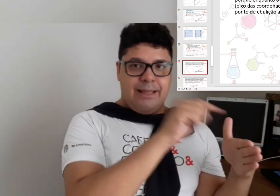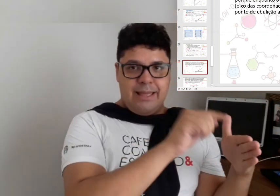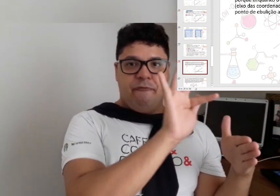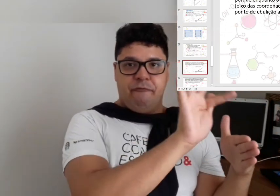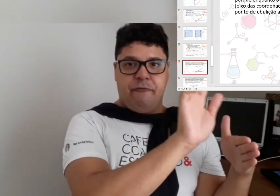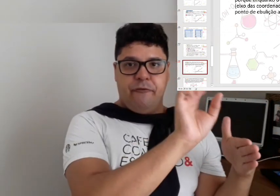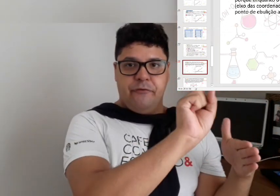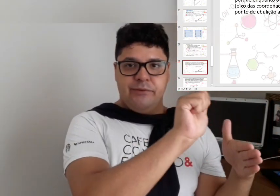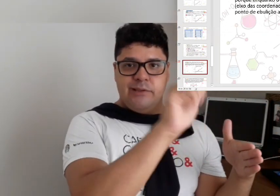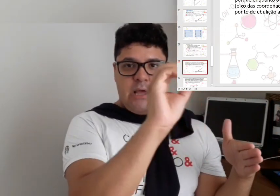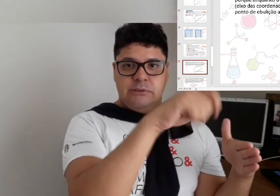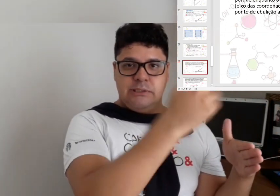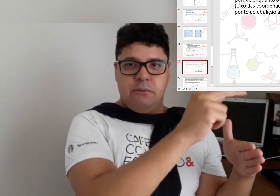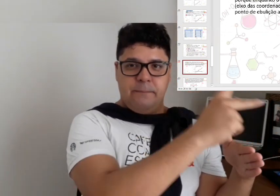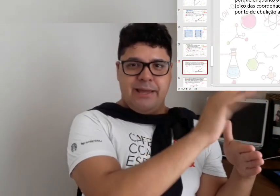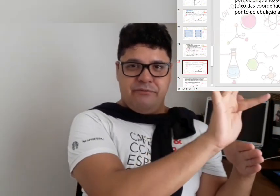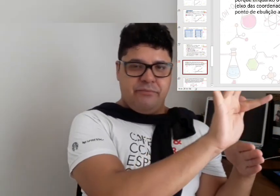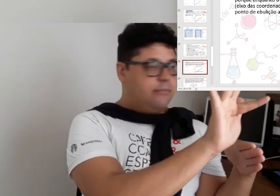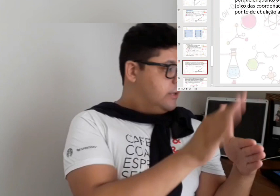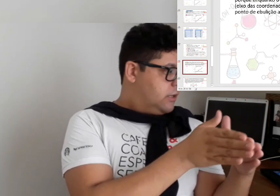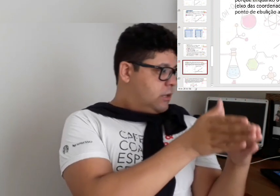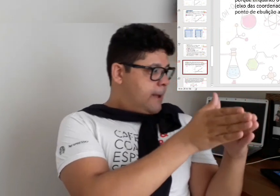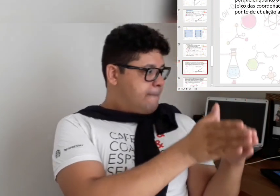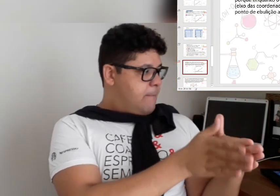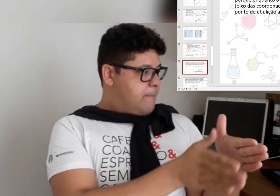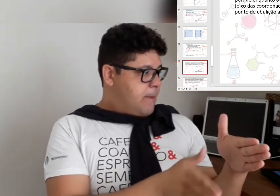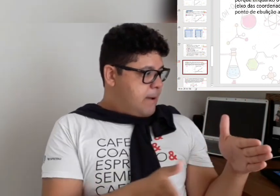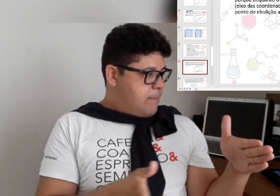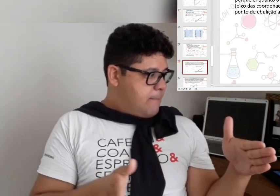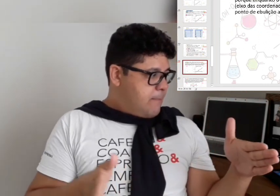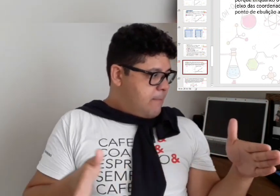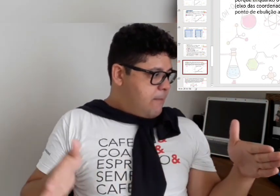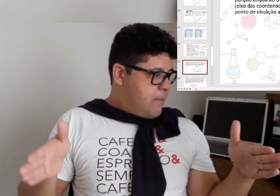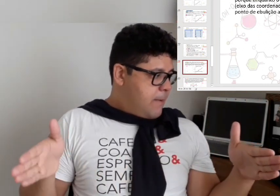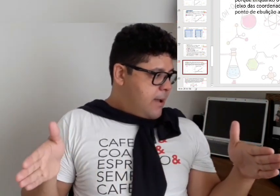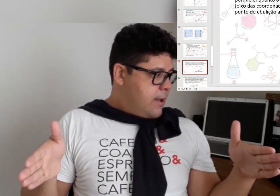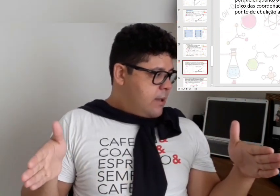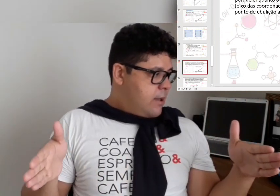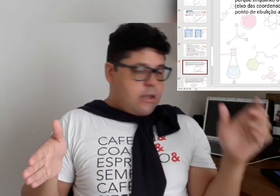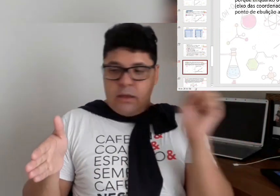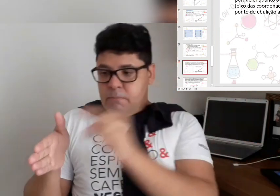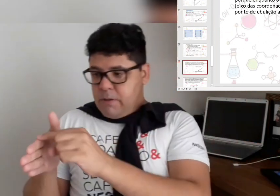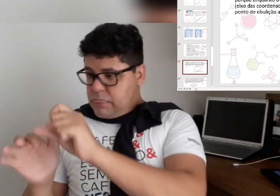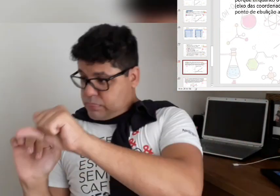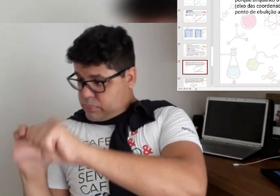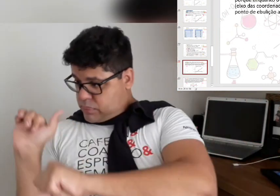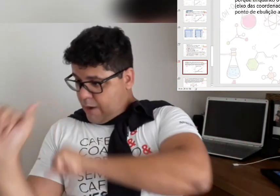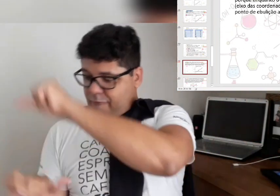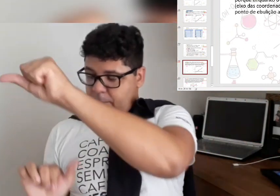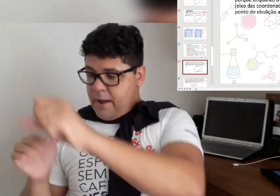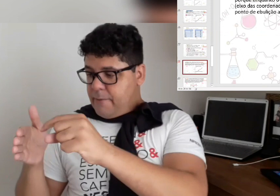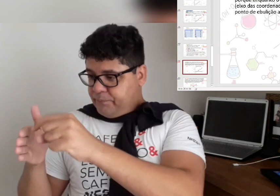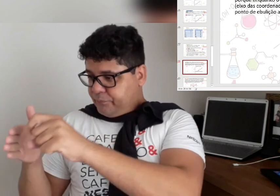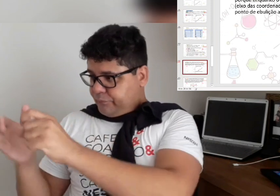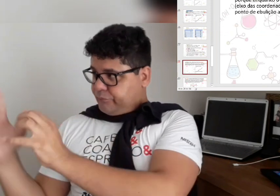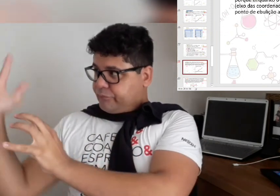líquido, certo? E o ponto de ebulição é a temperatura em que está passando do estado líquido para o estado de vapor. No